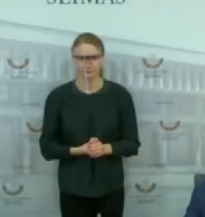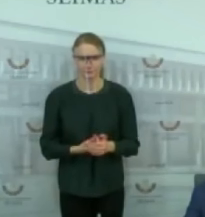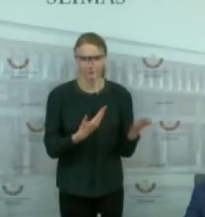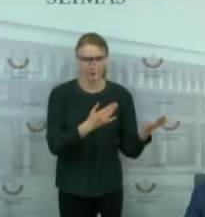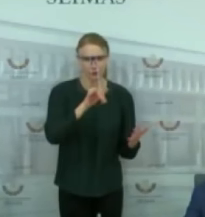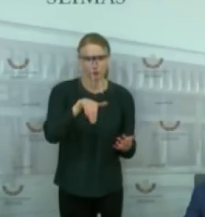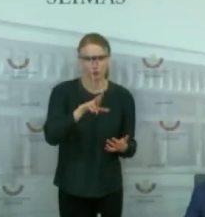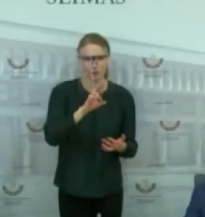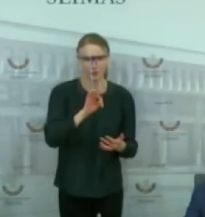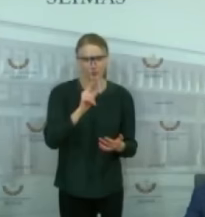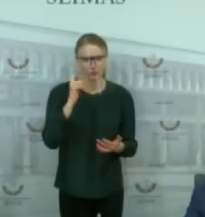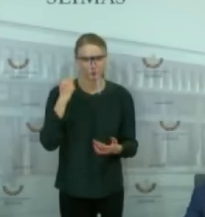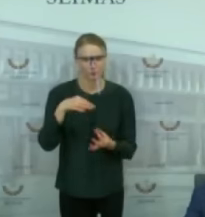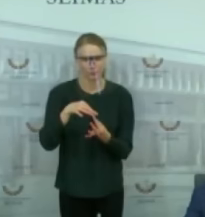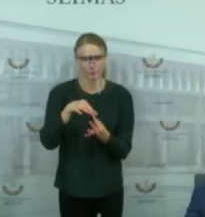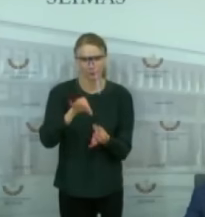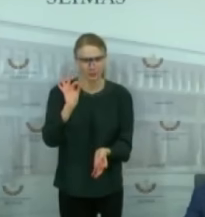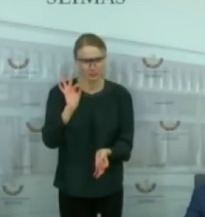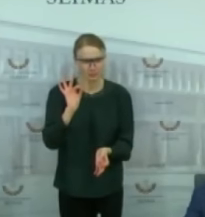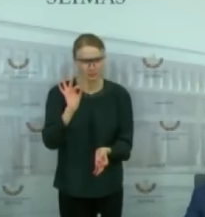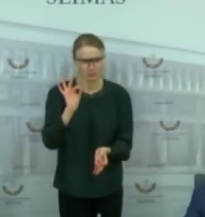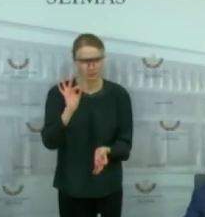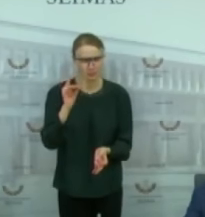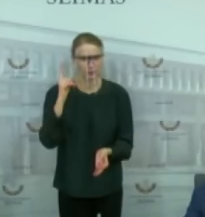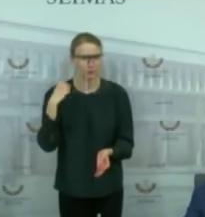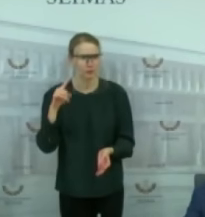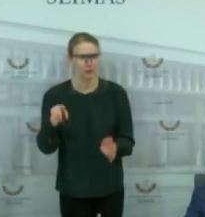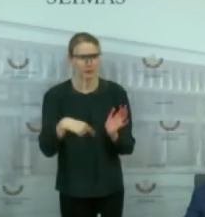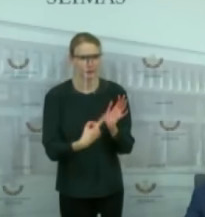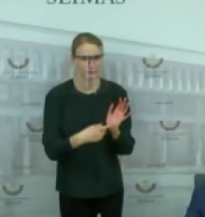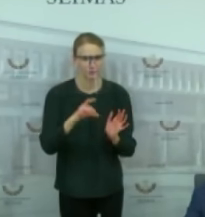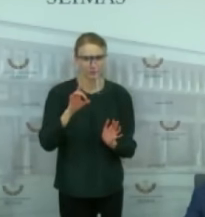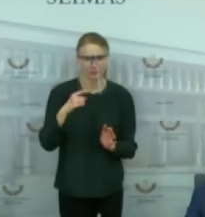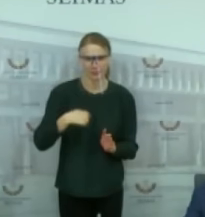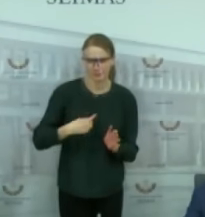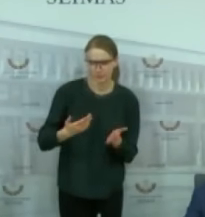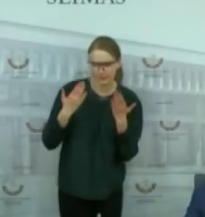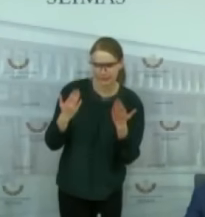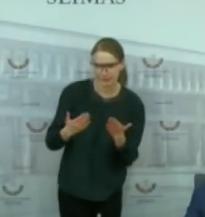Jūrate, aš noriu pastikslinti, Igno Jačiausko klausimus užduosite jūs ar man perskaityti?